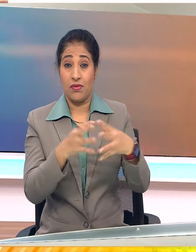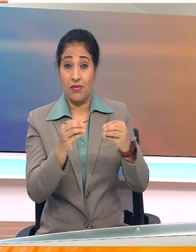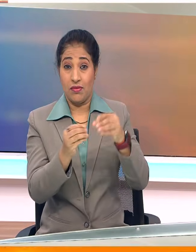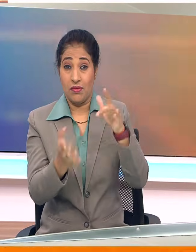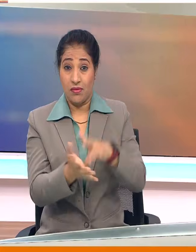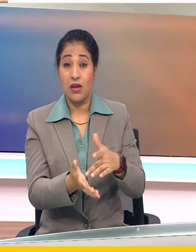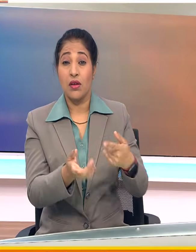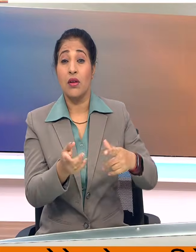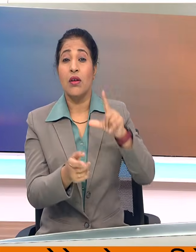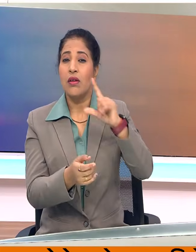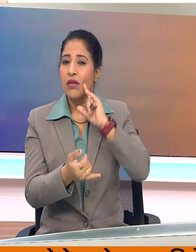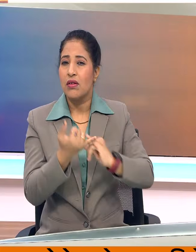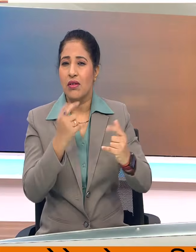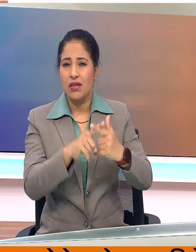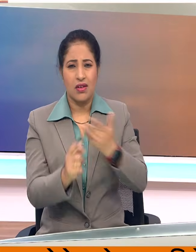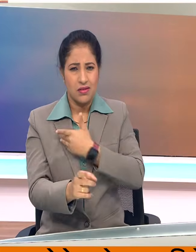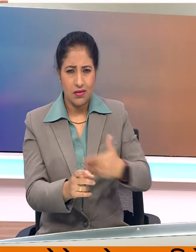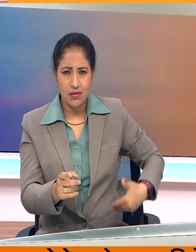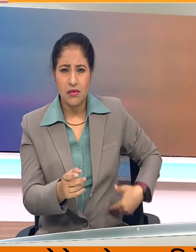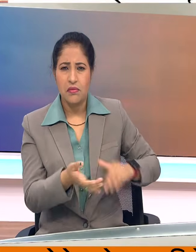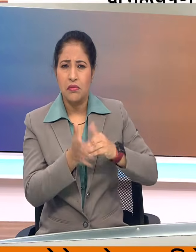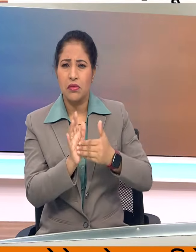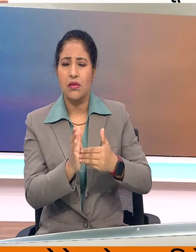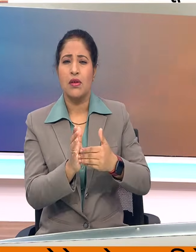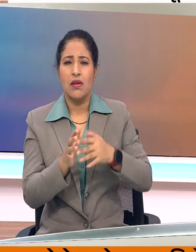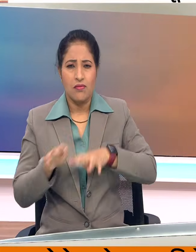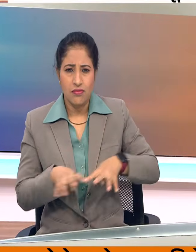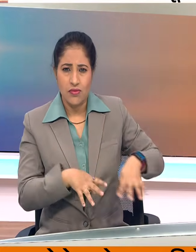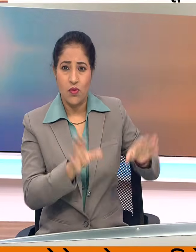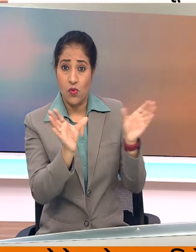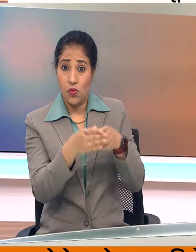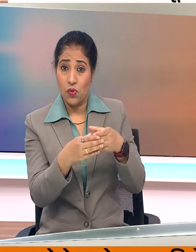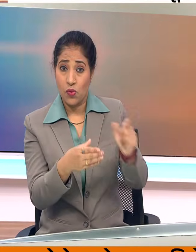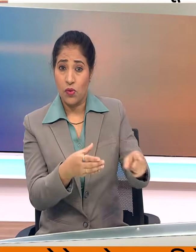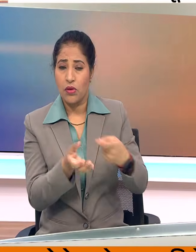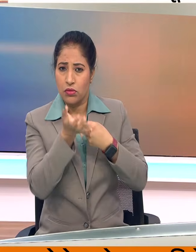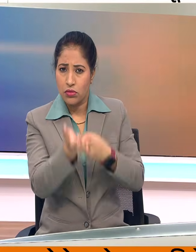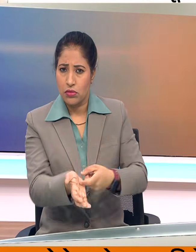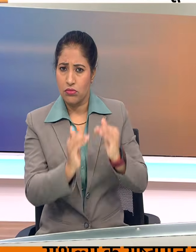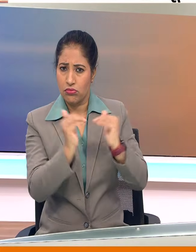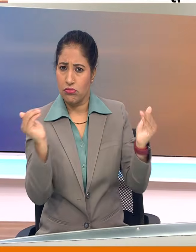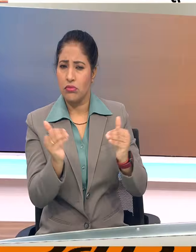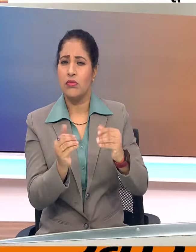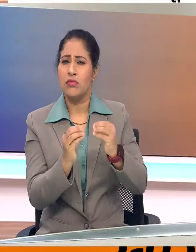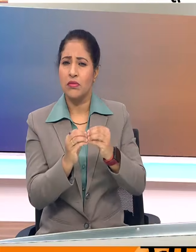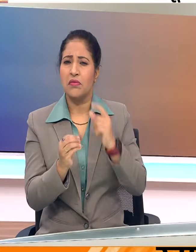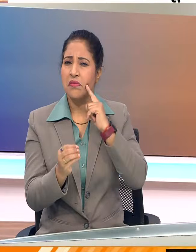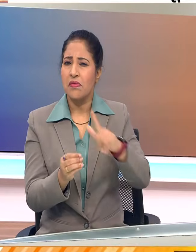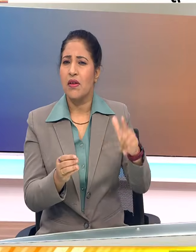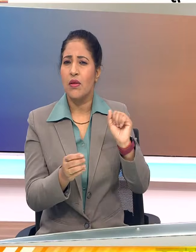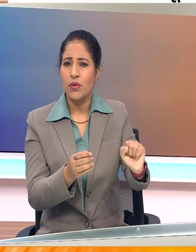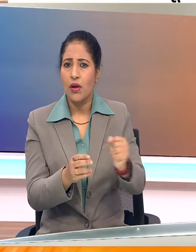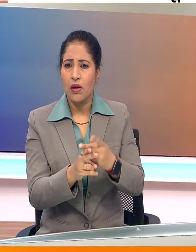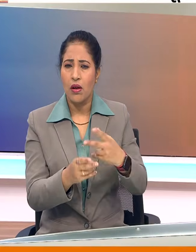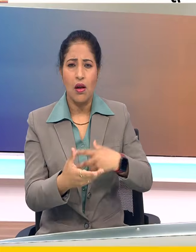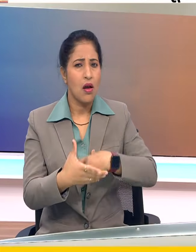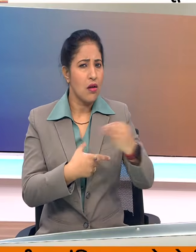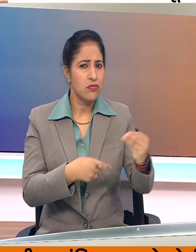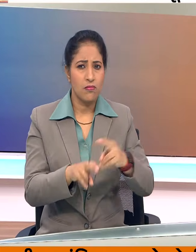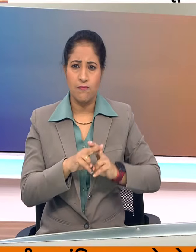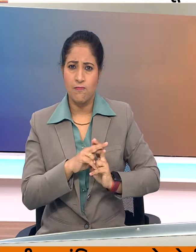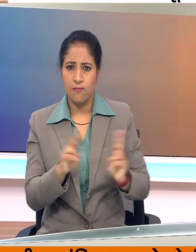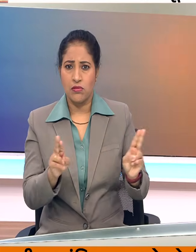के अनुसूचित जनजातीय यानी आदिवासी समुदायों को समान नागरिक संहिता के दायरे से पूरी